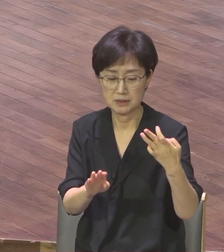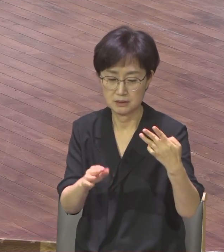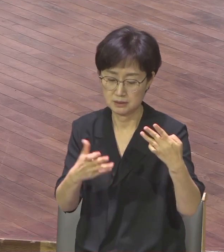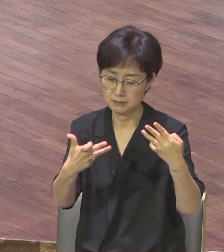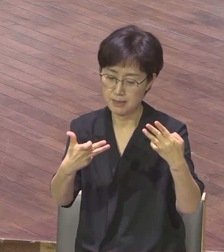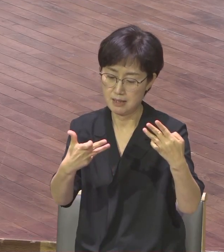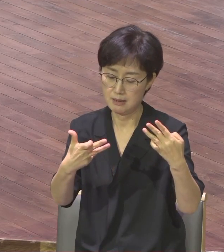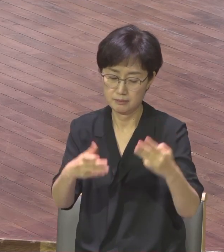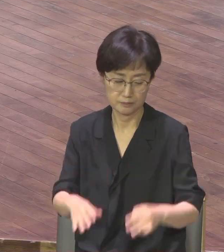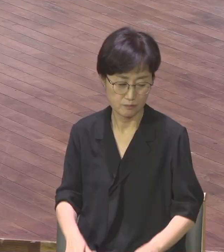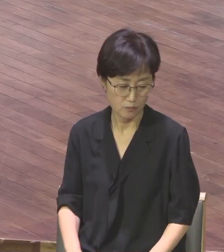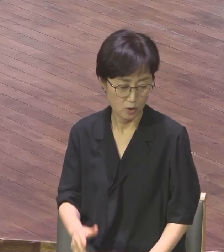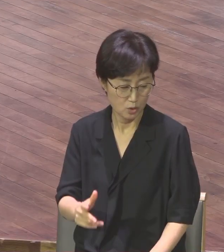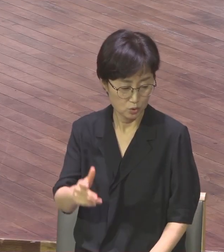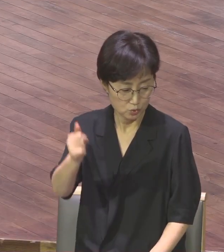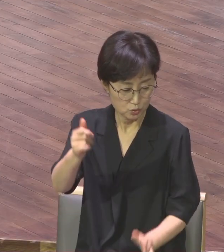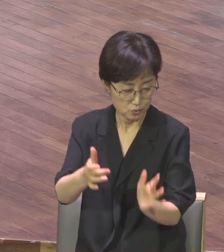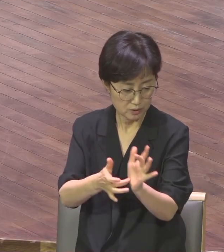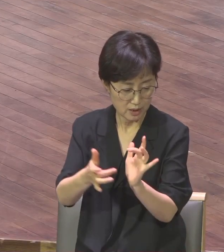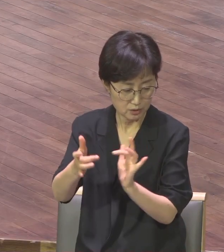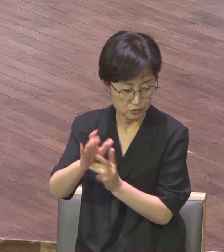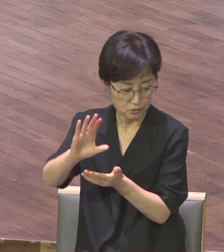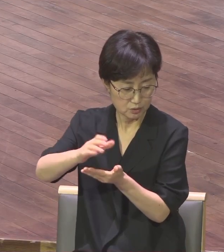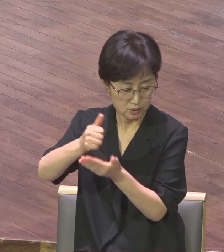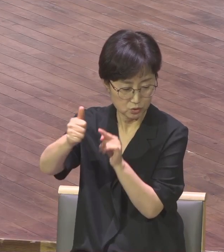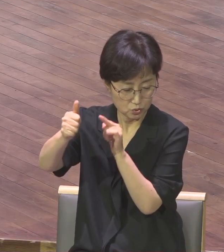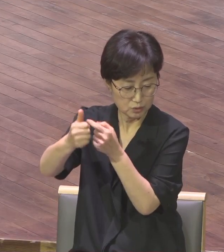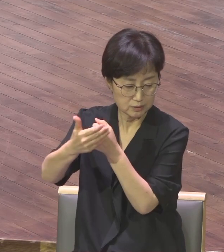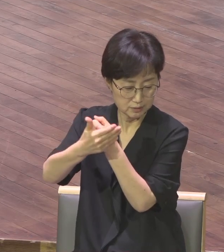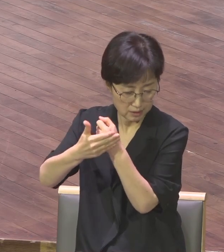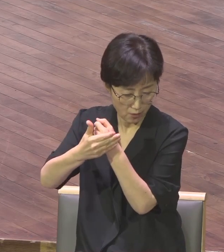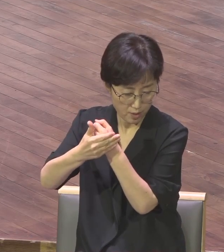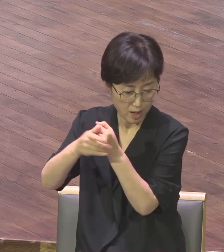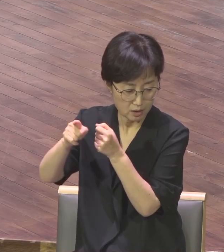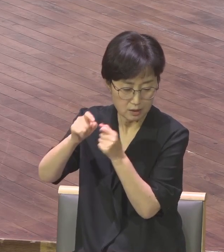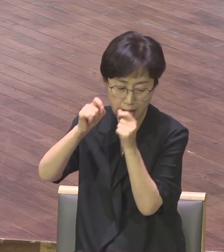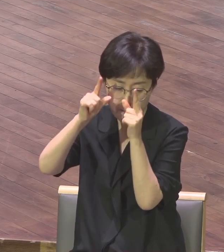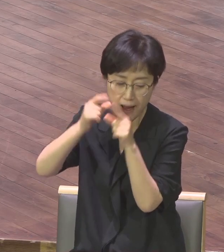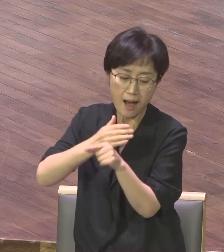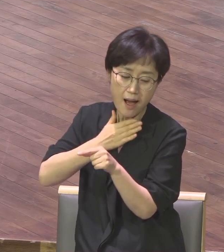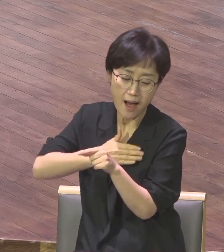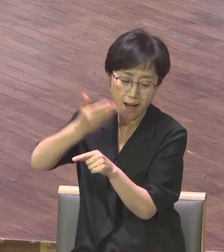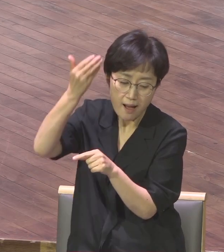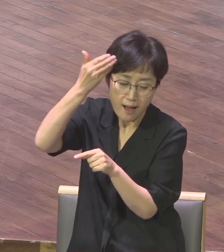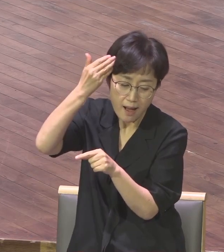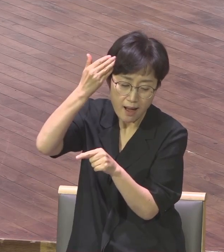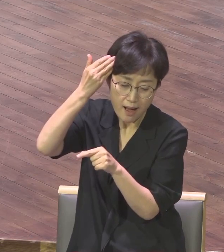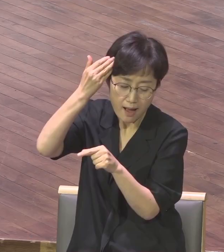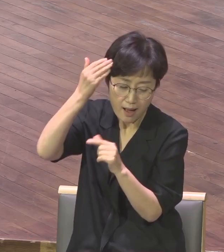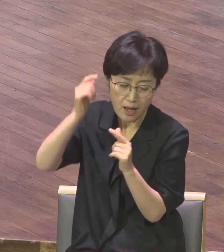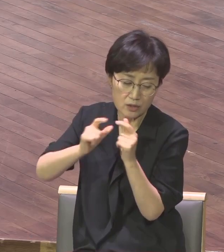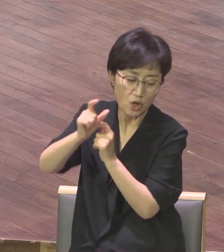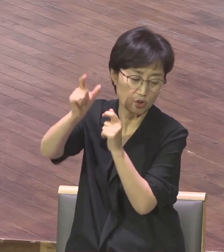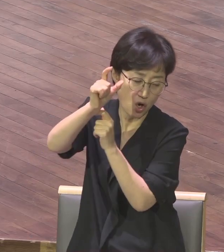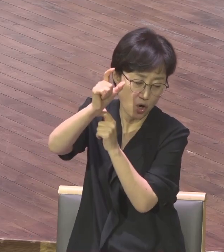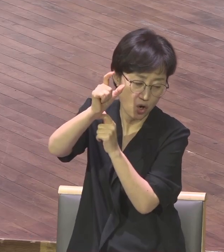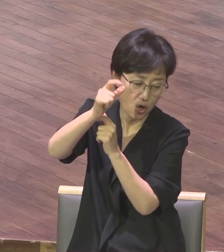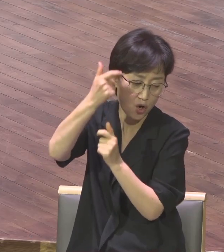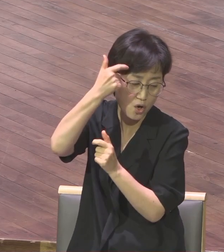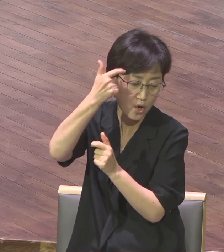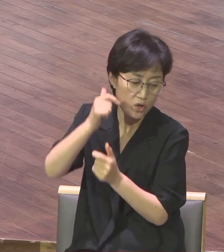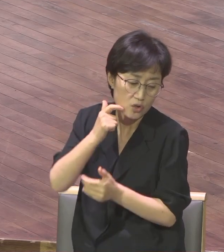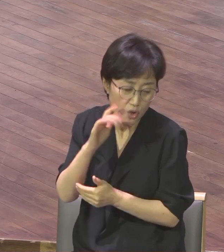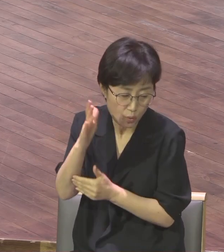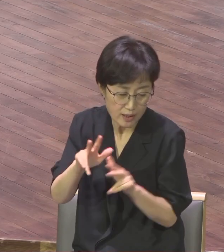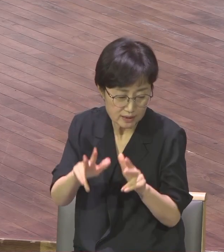보면 오직 우리 주 곧 구주 예수 그리스도의 은혜와 그를 아는 지식에서 자라가라.